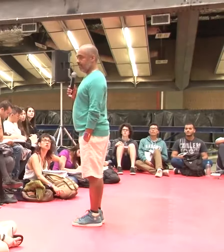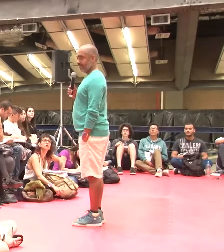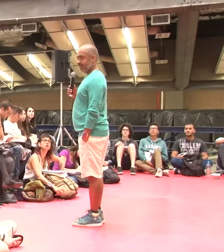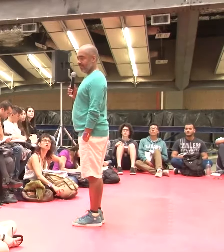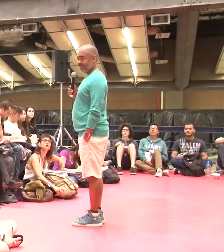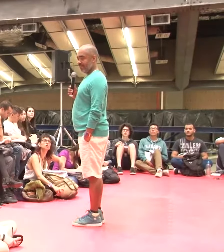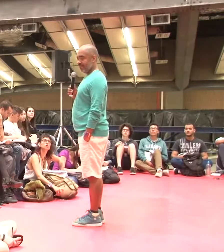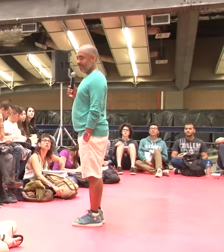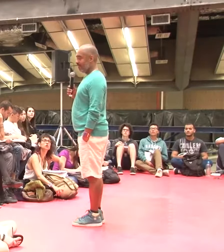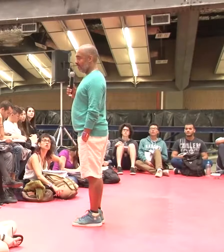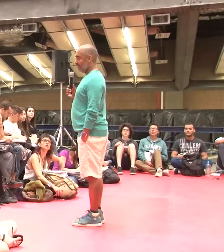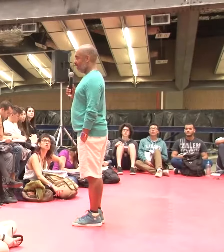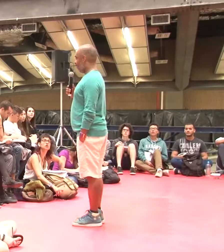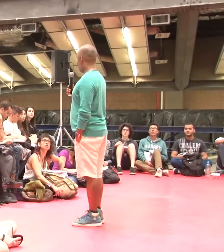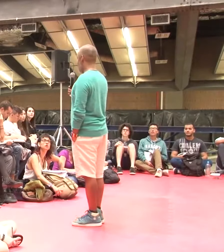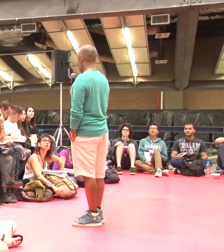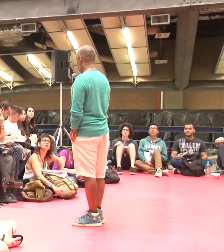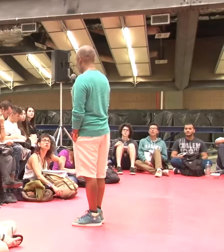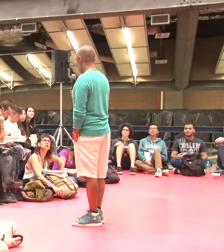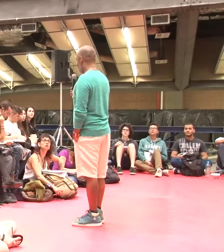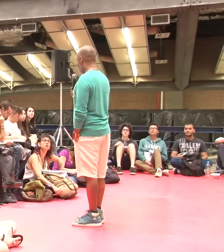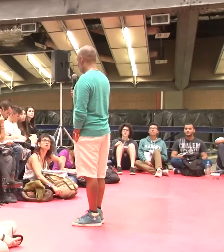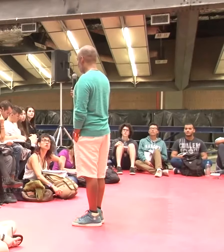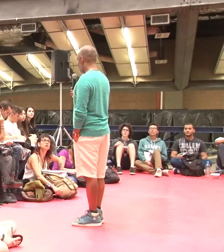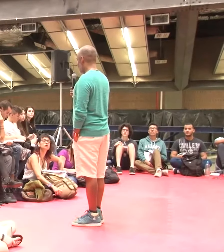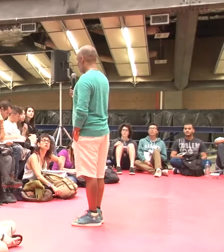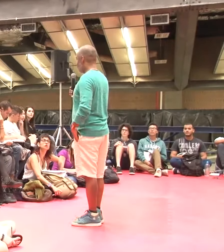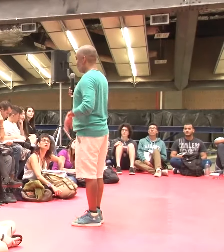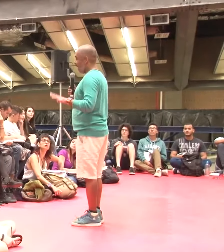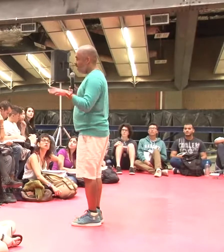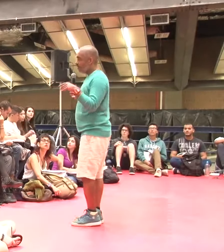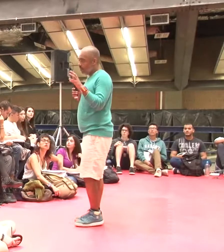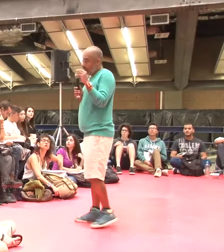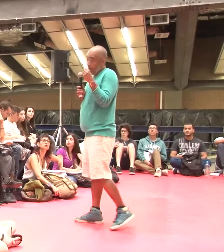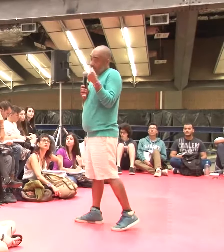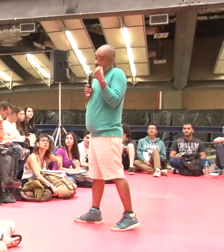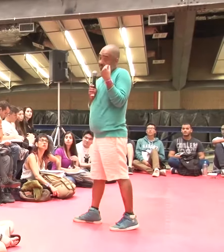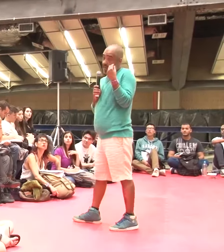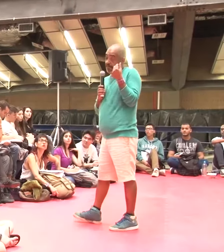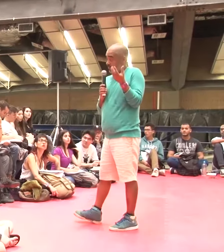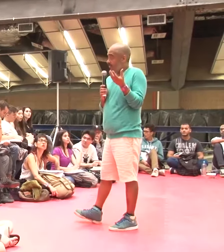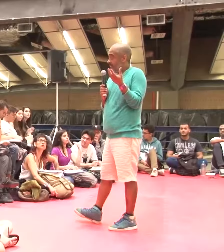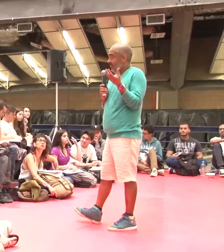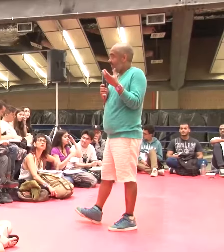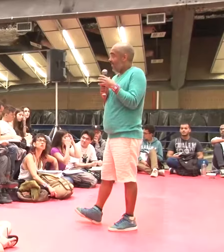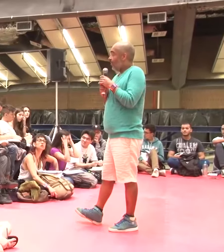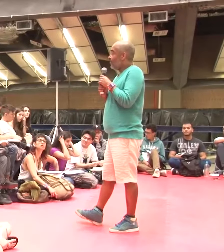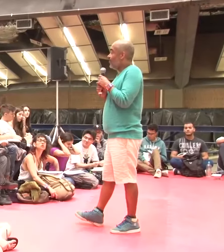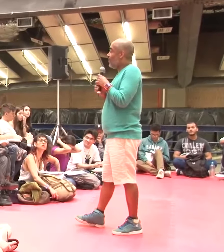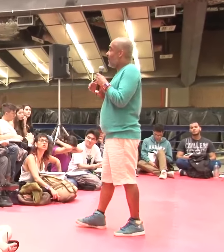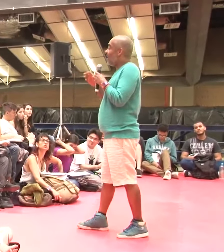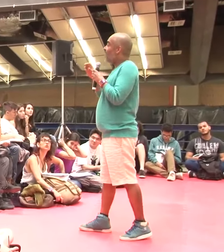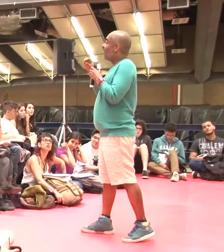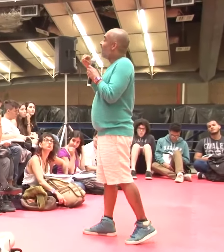para ver quanto custa. Não vão pagar menos do que 500. Ou seja, algo, um brinquedo que era vagabundo,